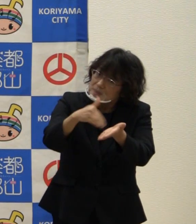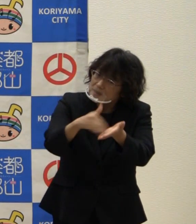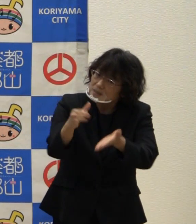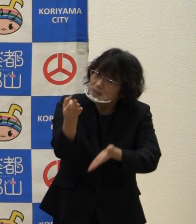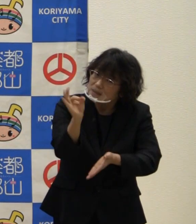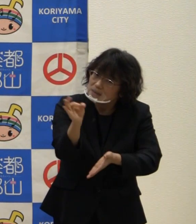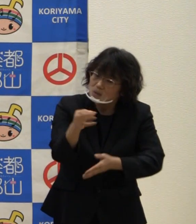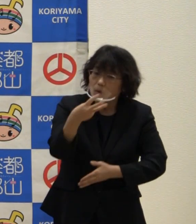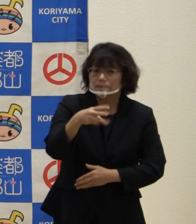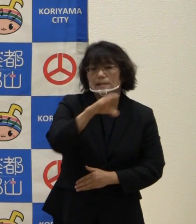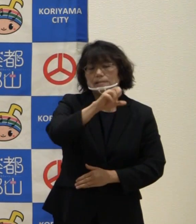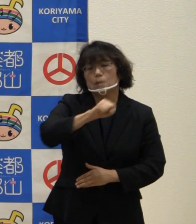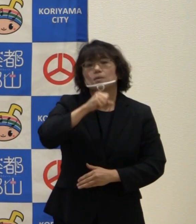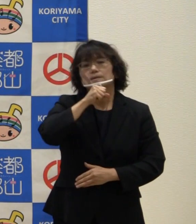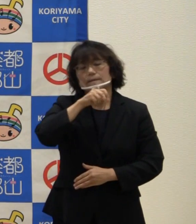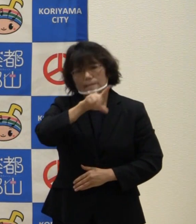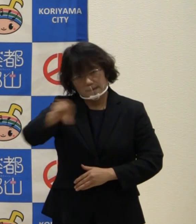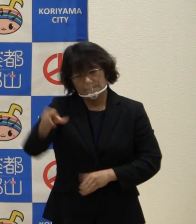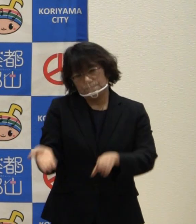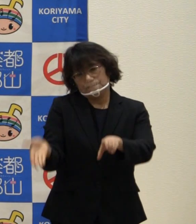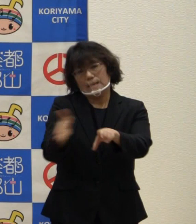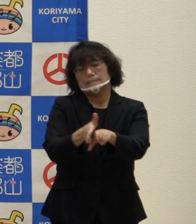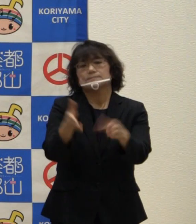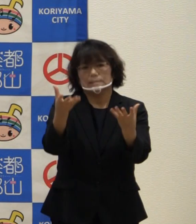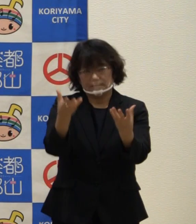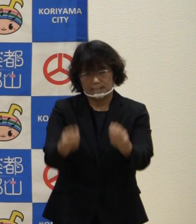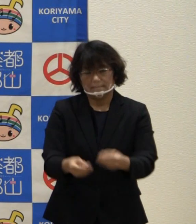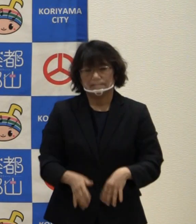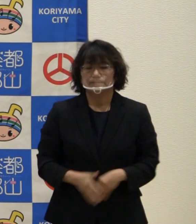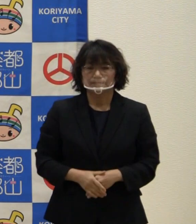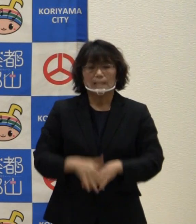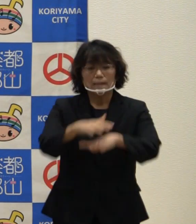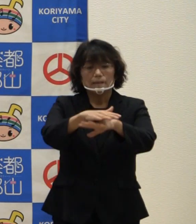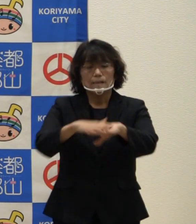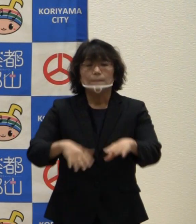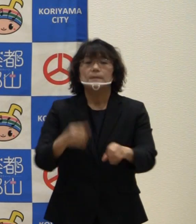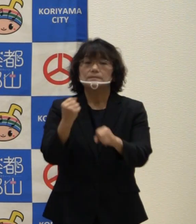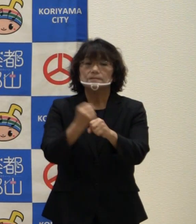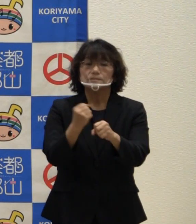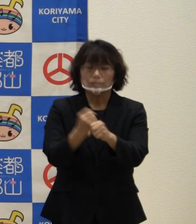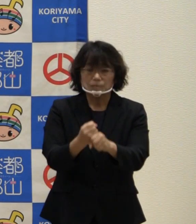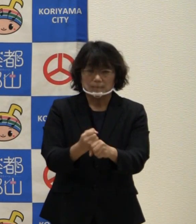ますが、まちづくり基本指針分野別使用事業でございます。